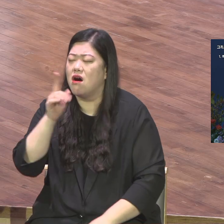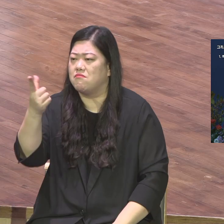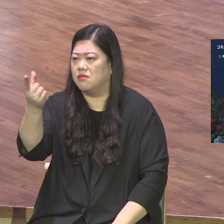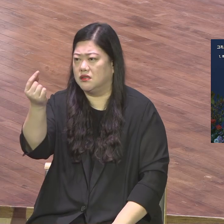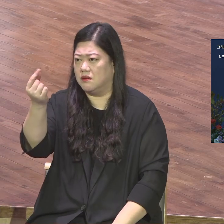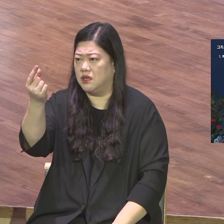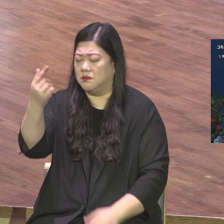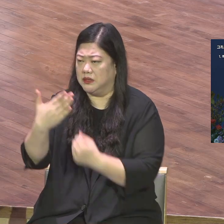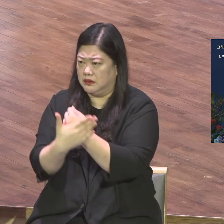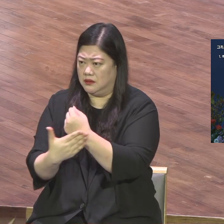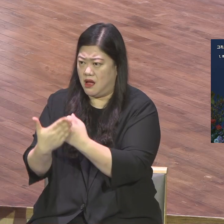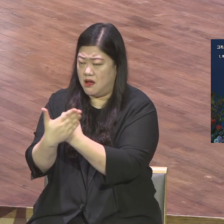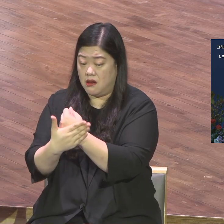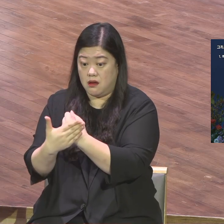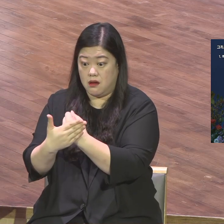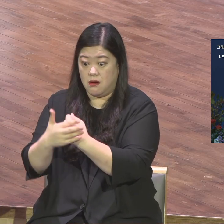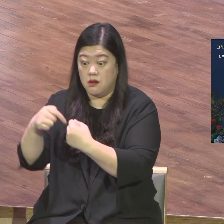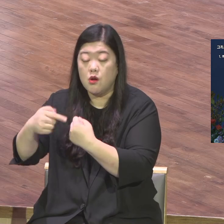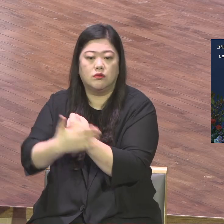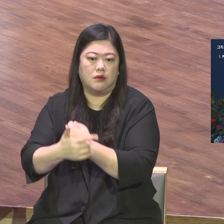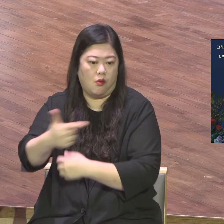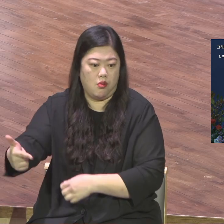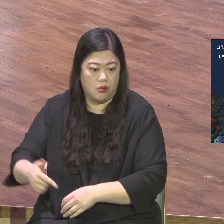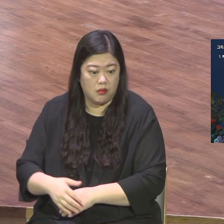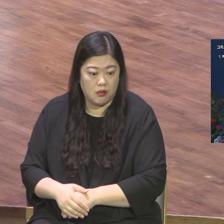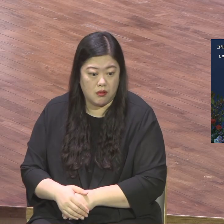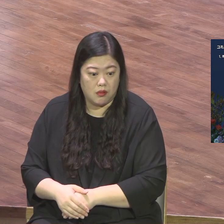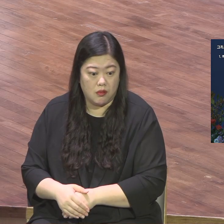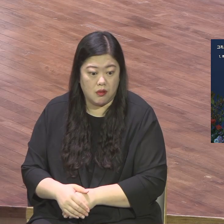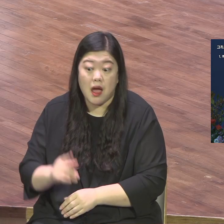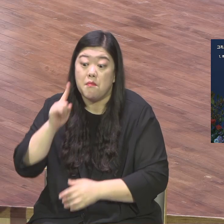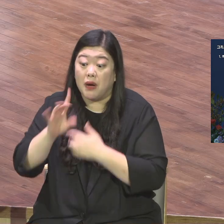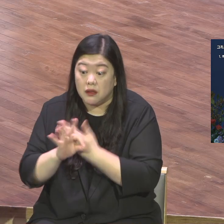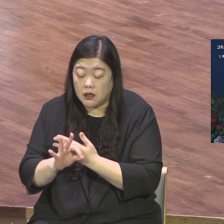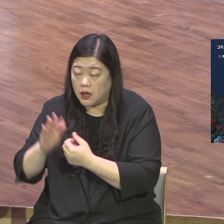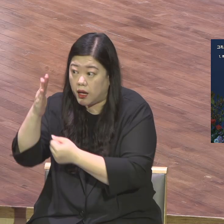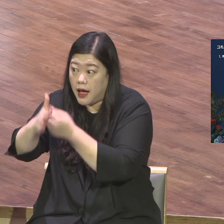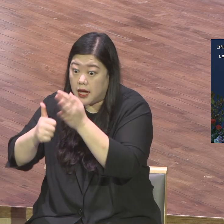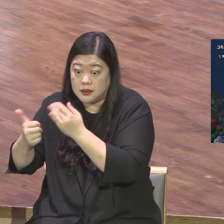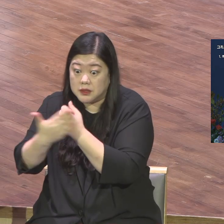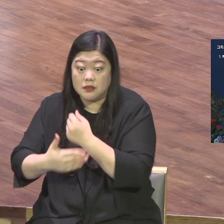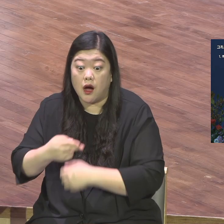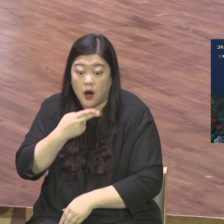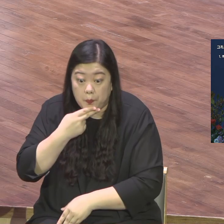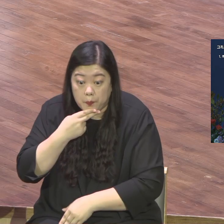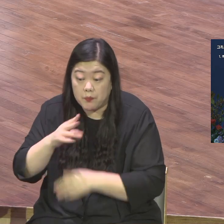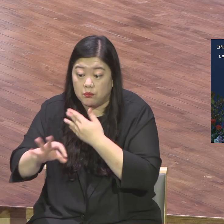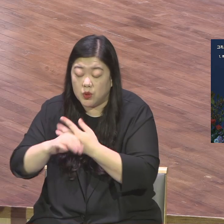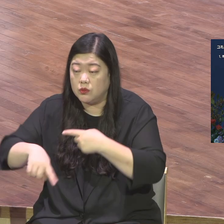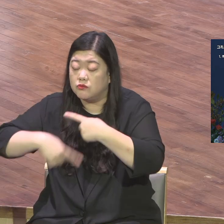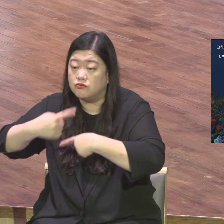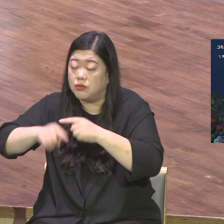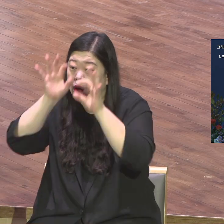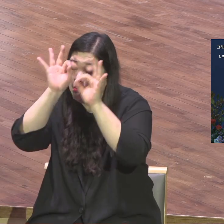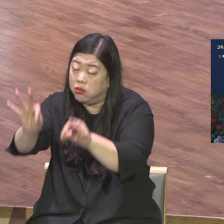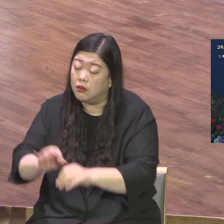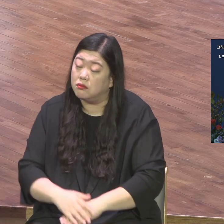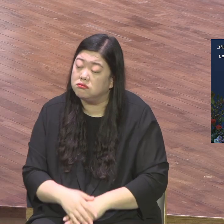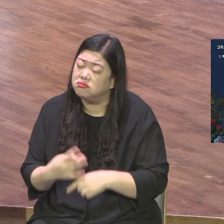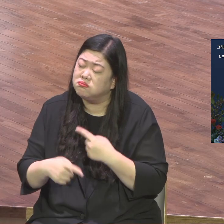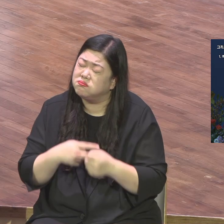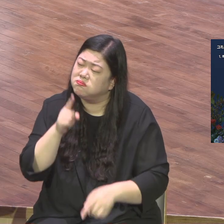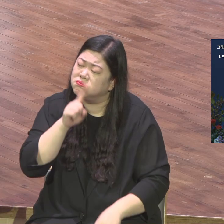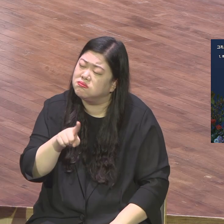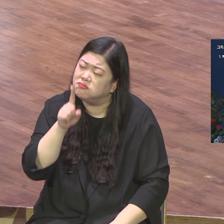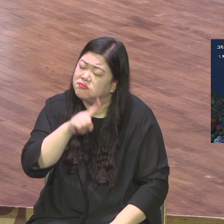은혜지만은 강단에 선포되는 말씀을 통해 내가 은혜를 은혜가 내 은혜가 되었다. 정말 힘이 난다. 정말로